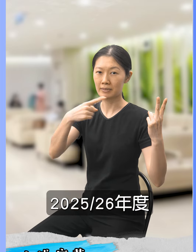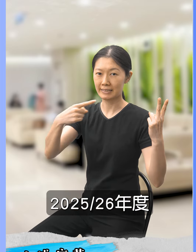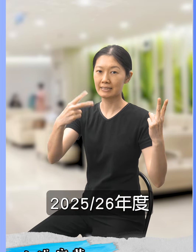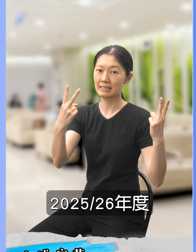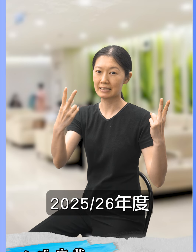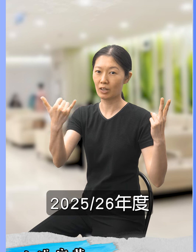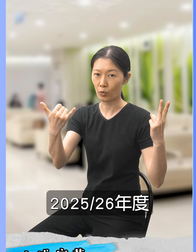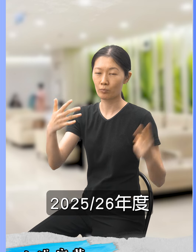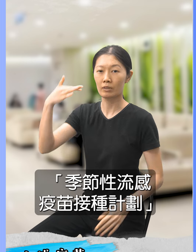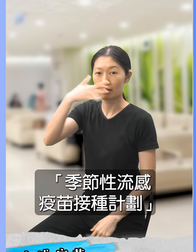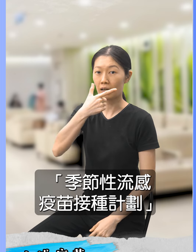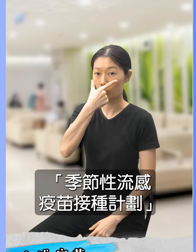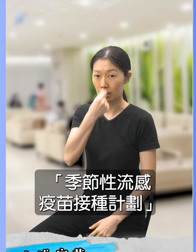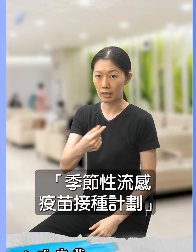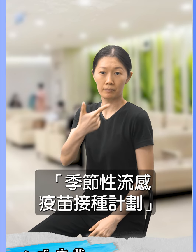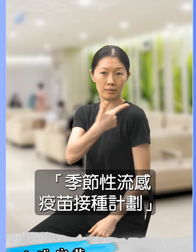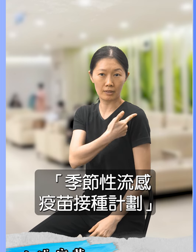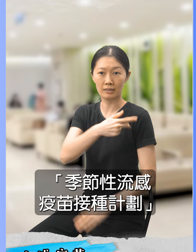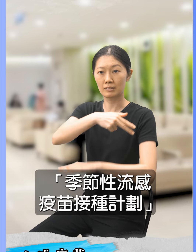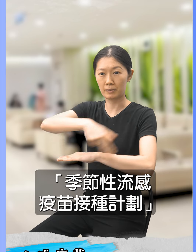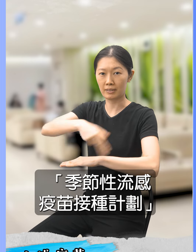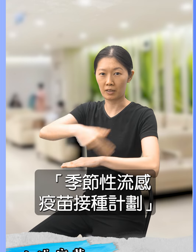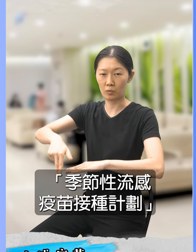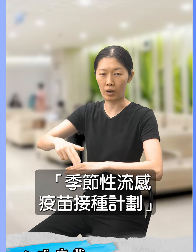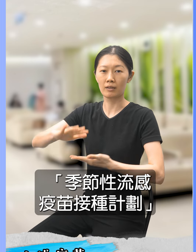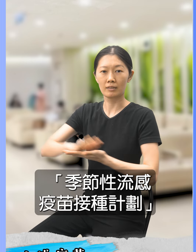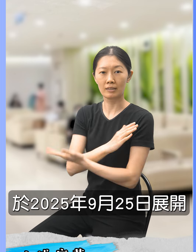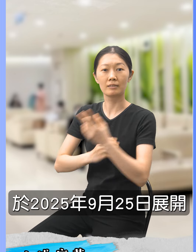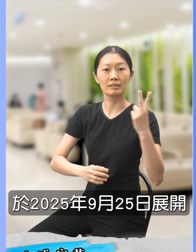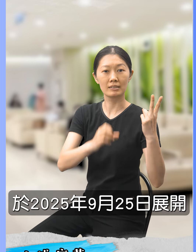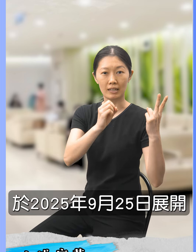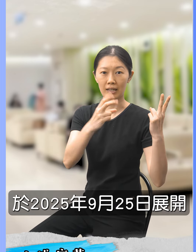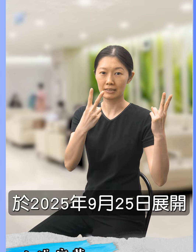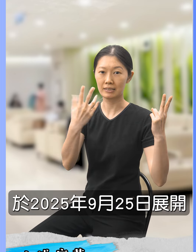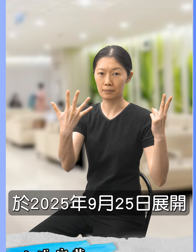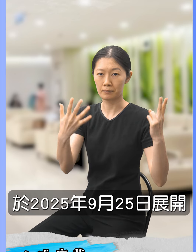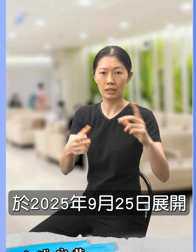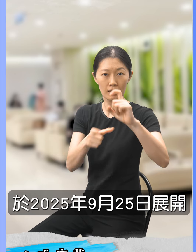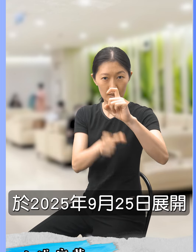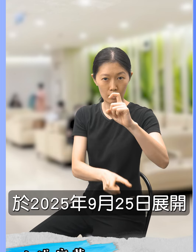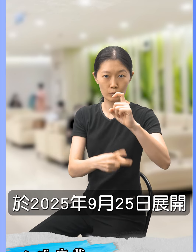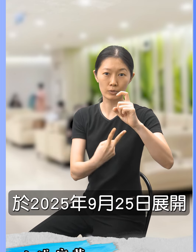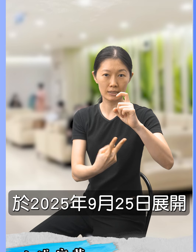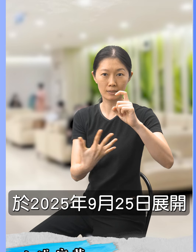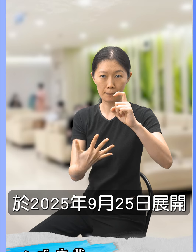2025-26年度季節性流感疫苗接種計劃於2025年9月25日展